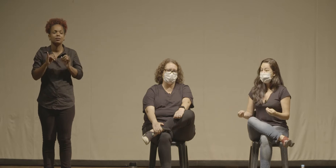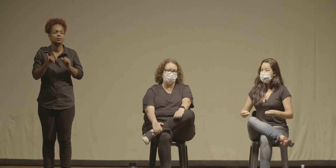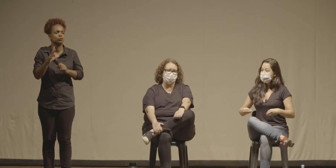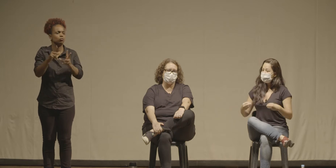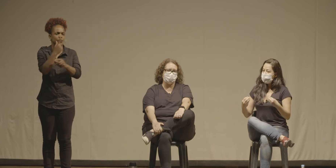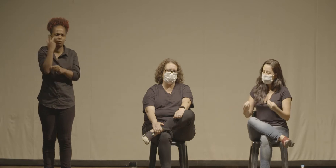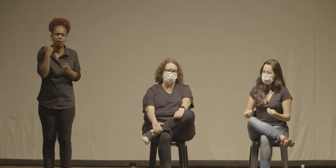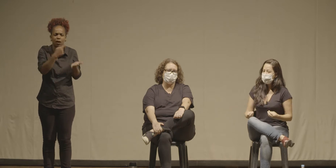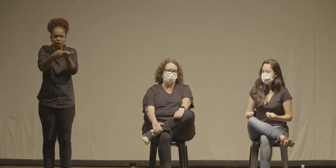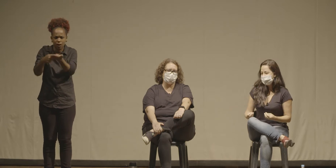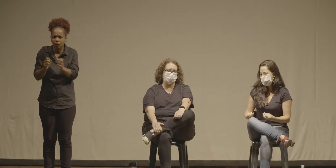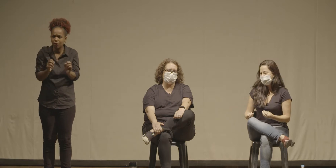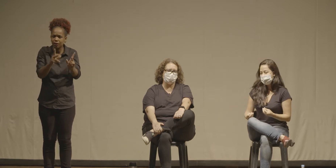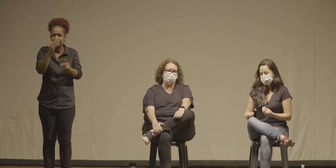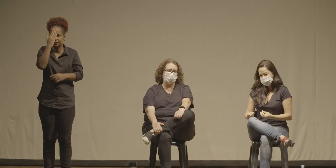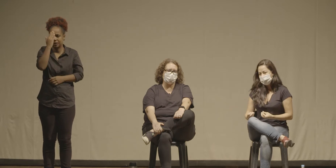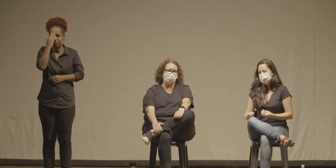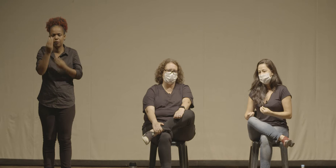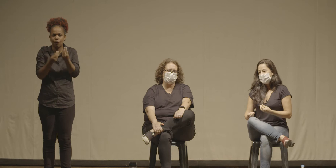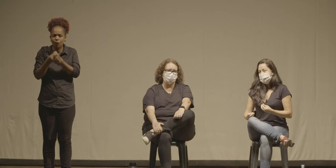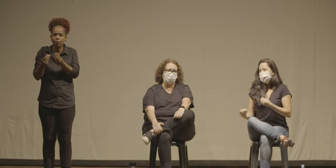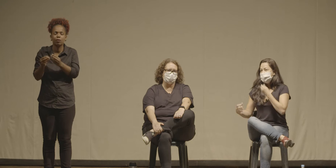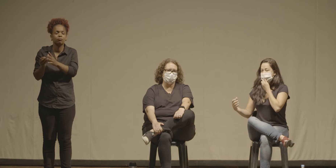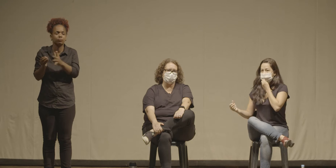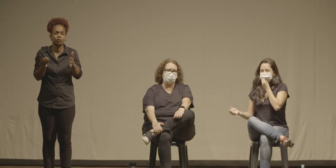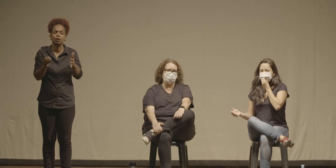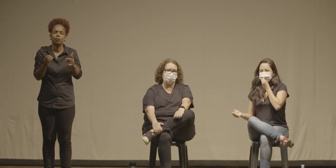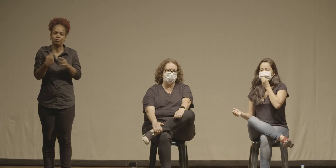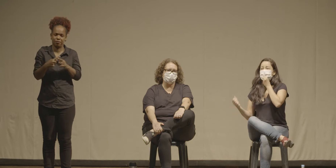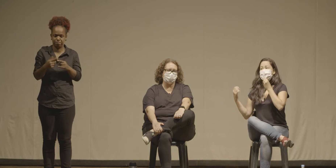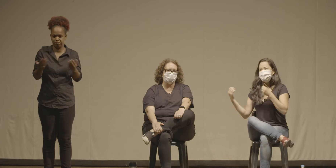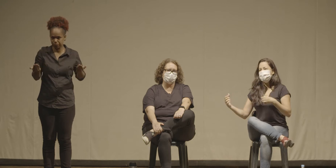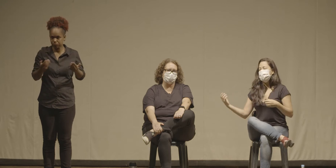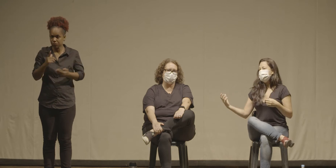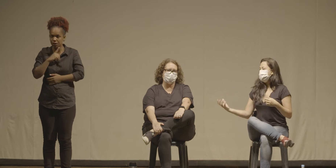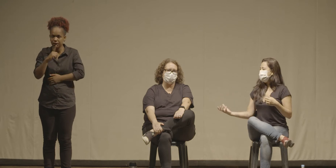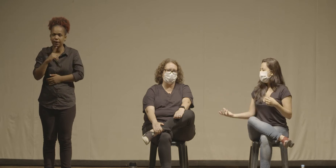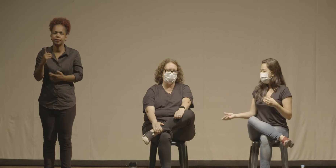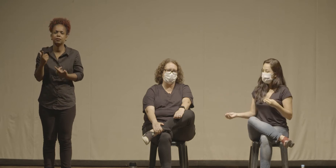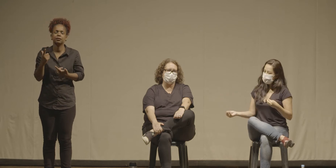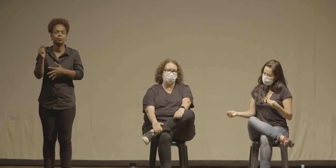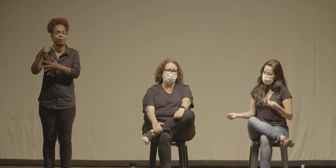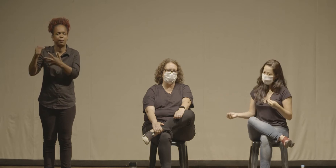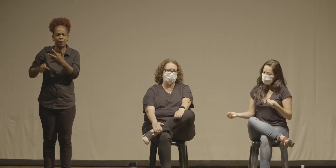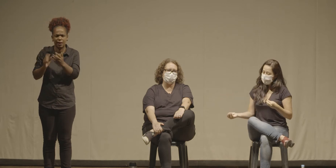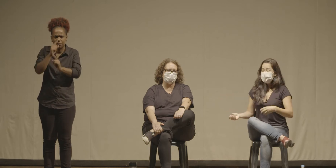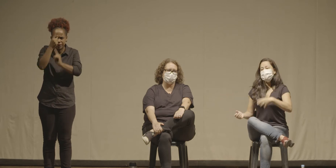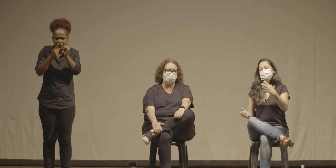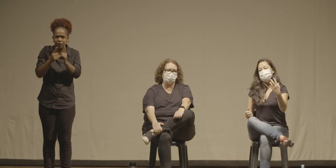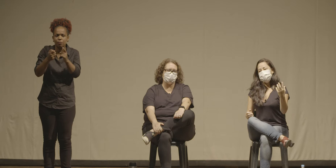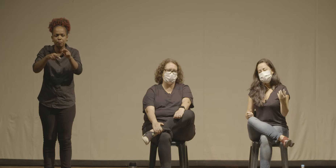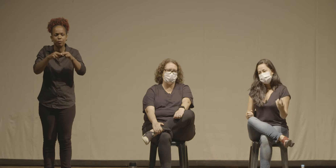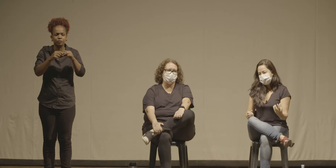alinhado, entendendo as necessidades da produção, porque assim, existem as necessidades da criação